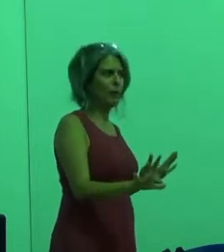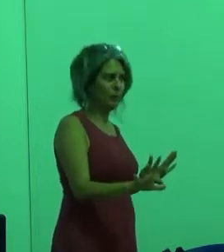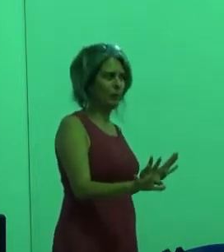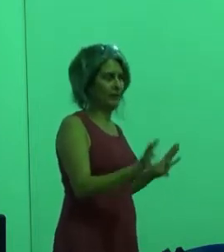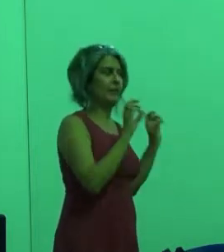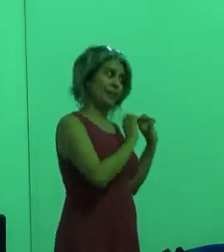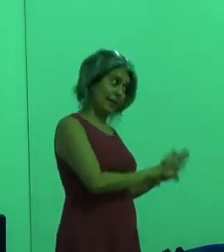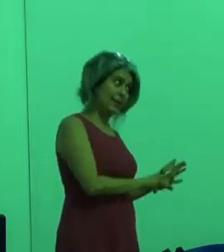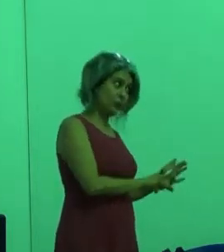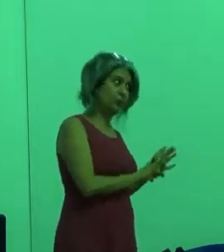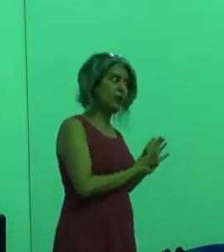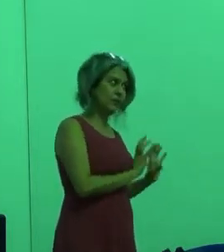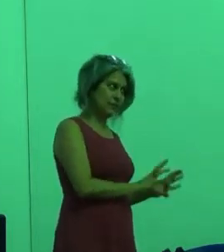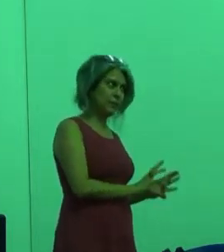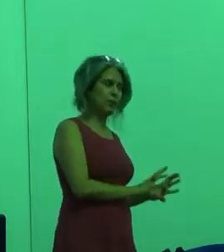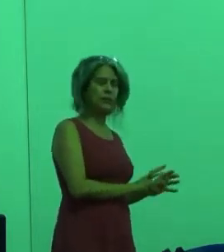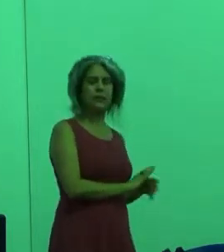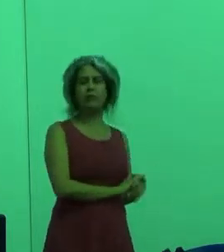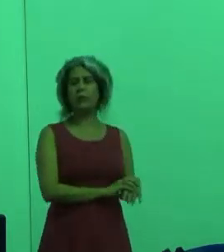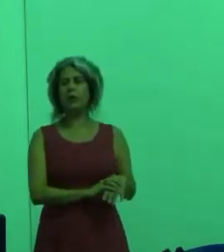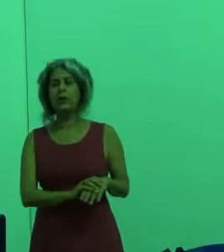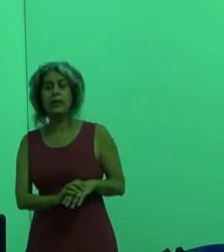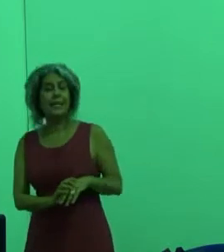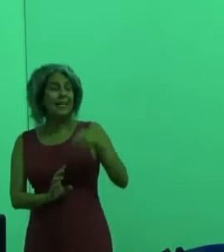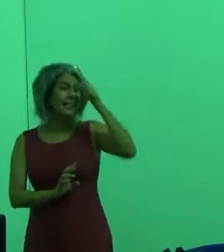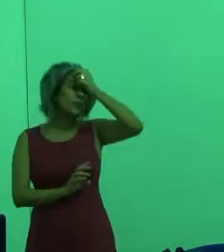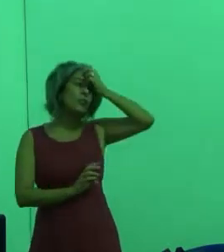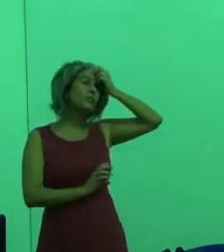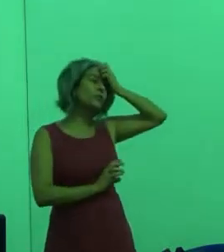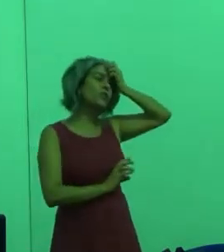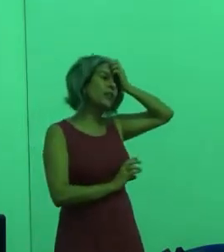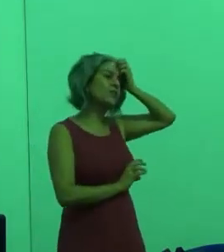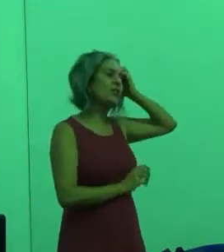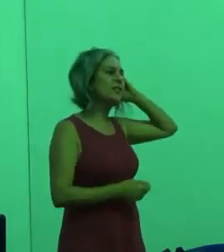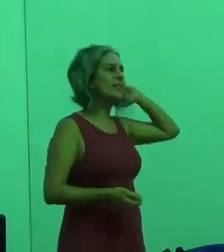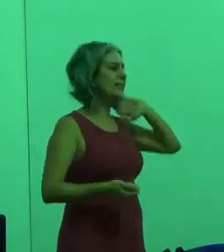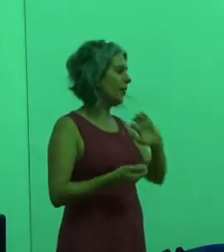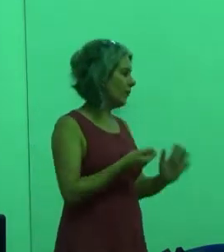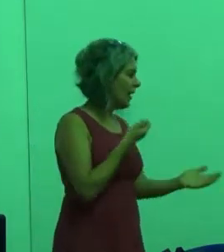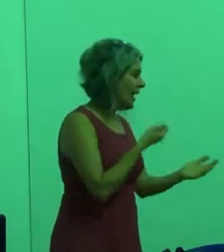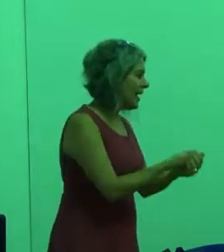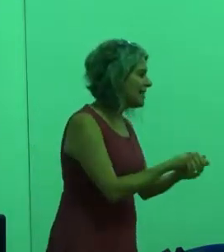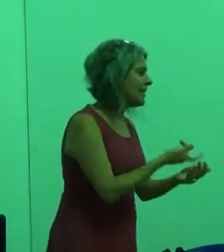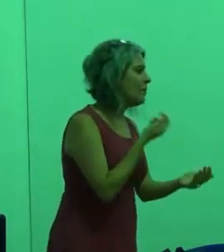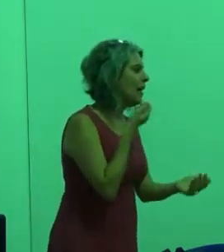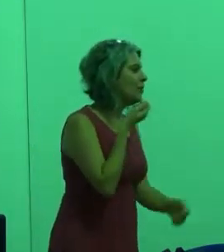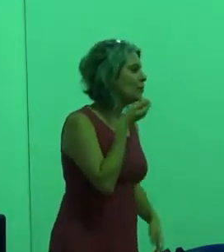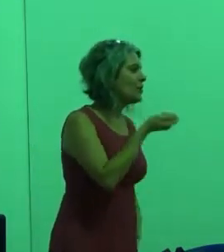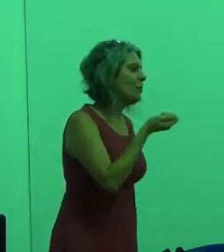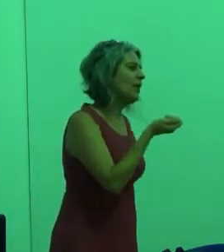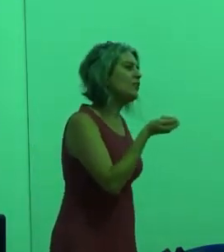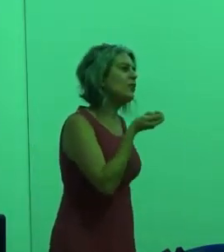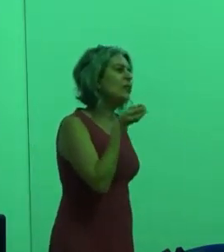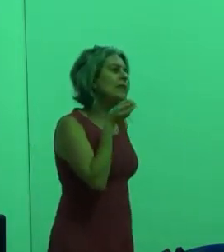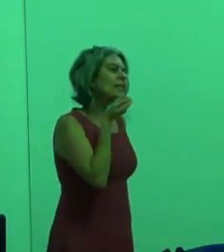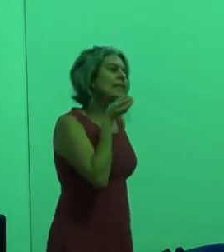também. Ele estuda sempre material verbal. O que é o gesto de inscrição? É esse trabalho, justamente,